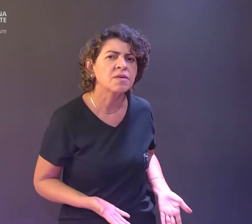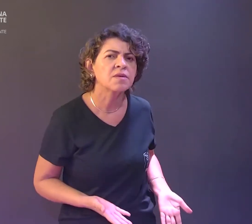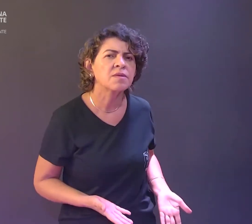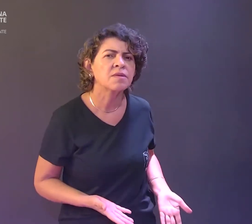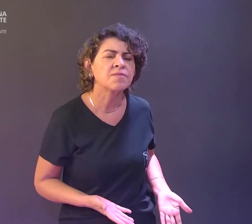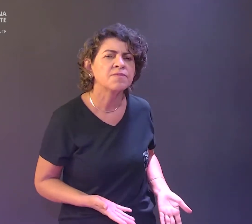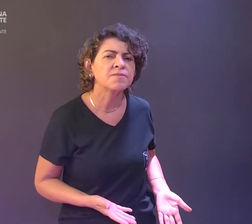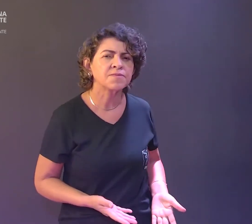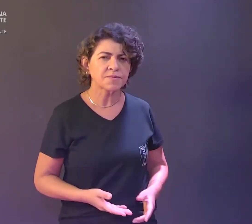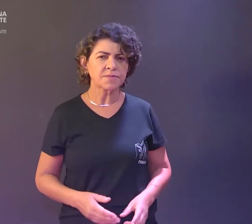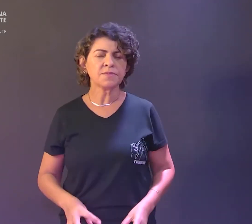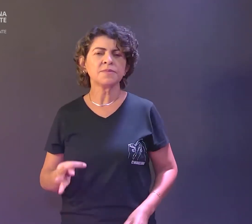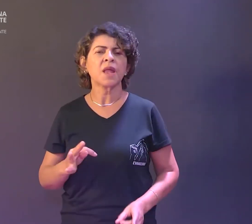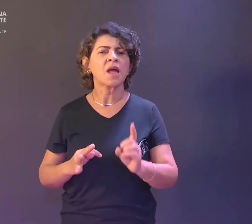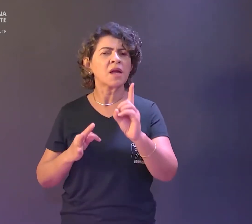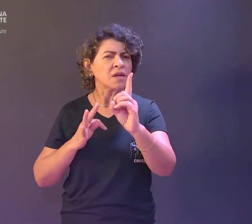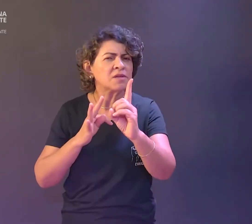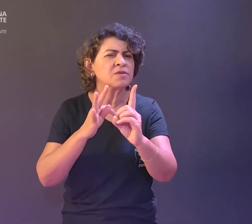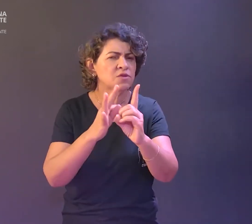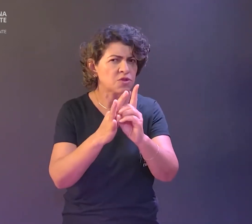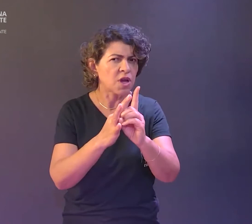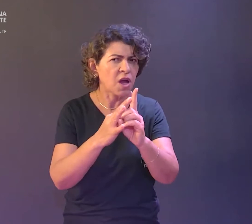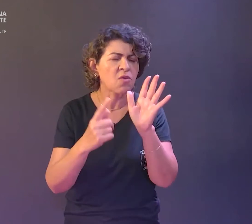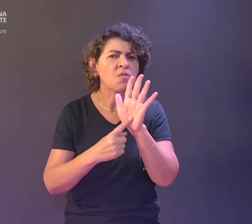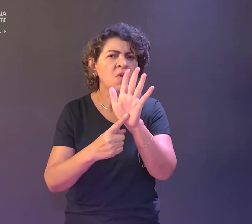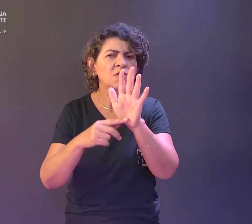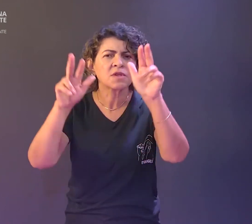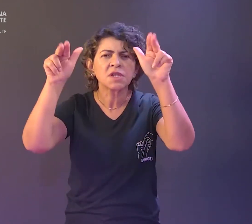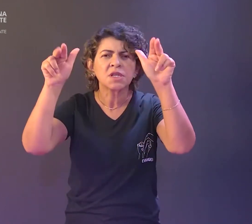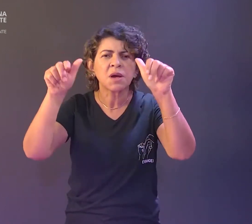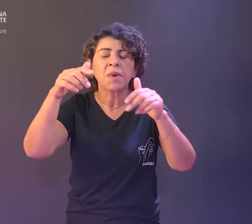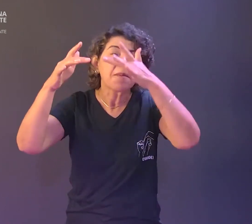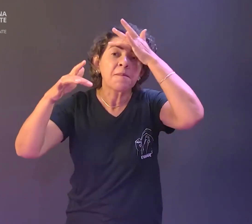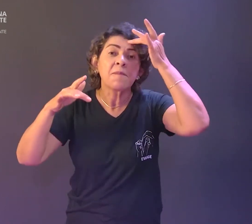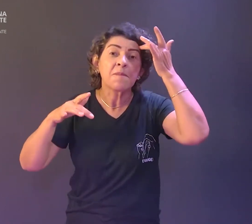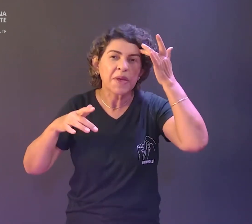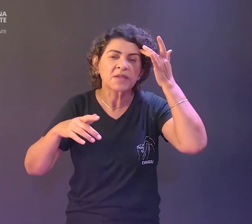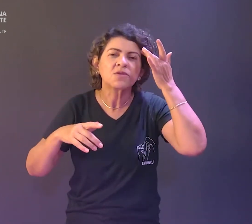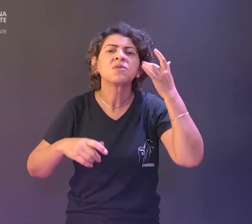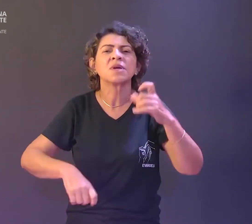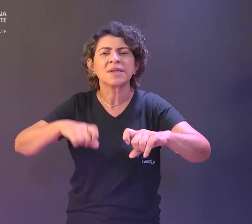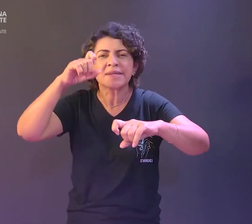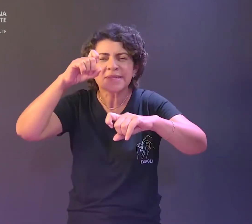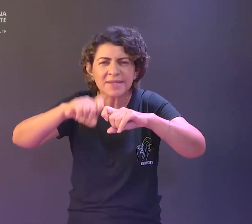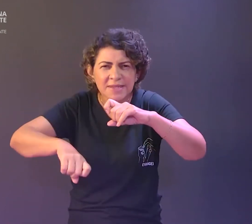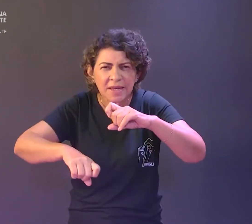Tiago ainda chama as pessoas de adúlteras. Tiago, capítulo 4, verso 4.